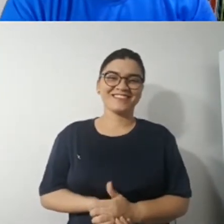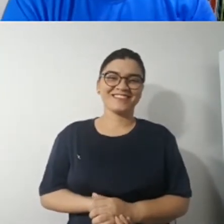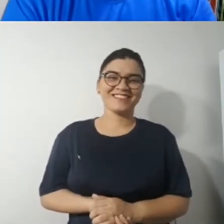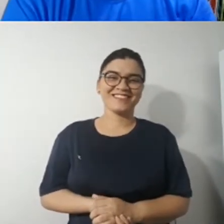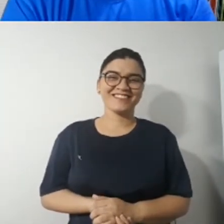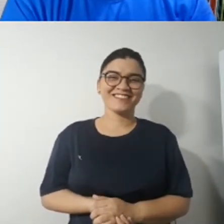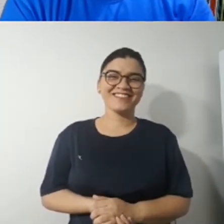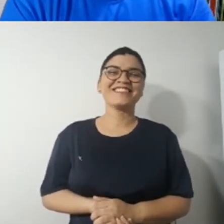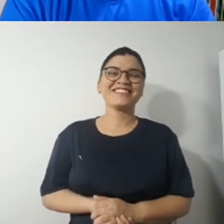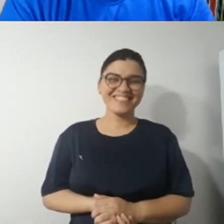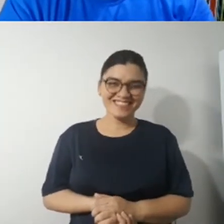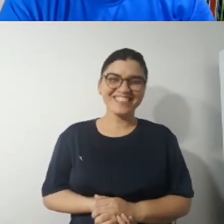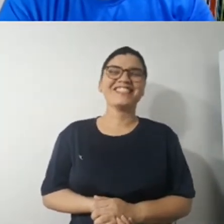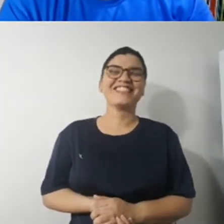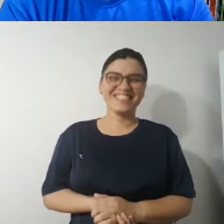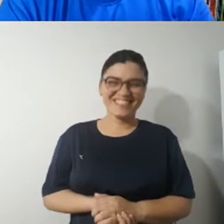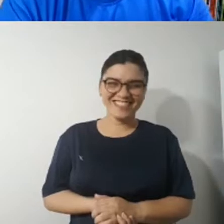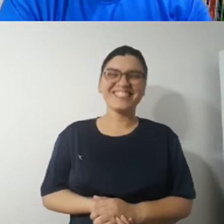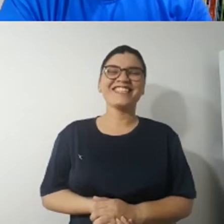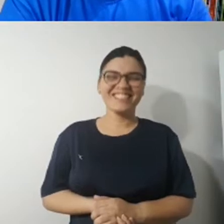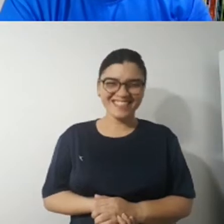Eita, Heloísa tá aí, né? Gritando, né?